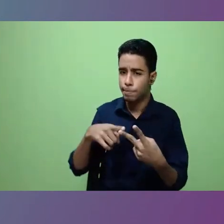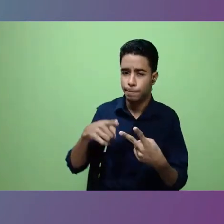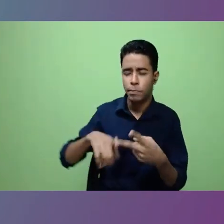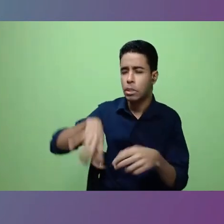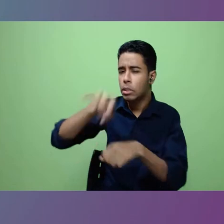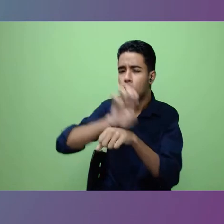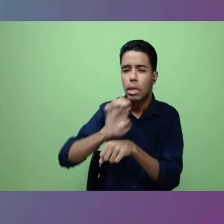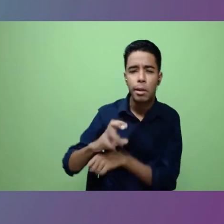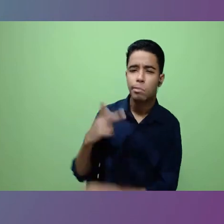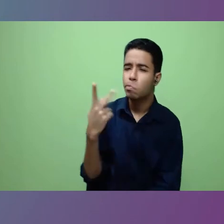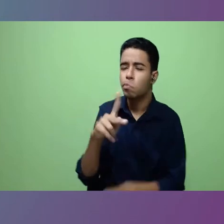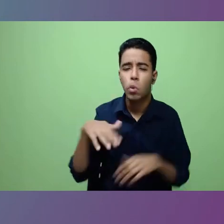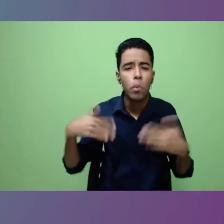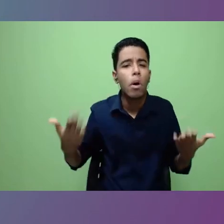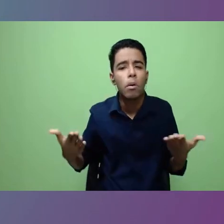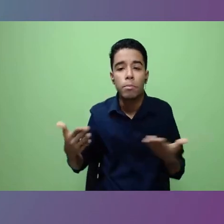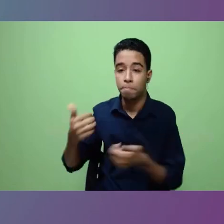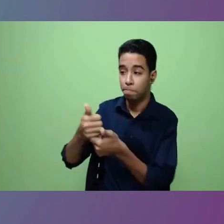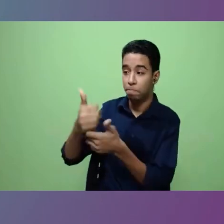a gente está